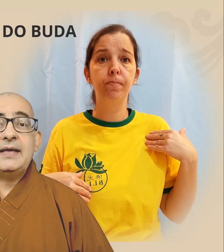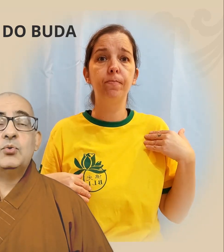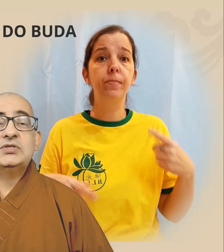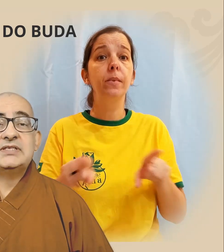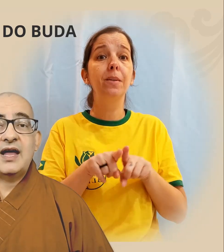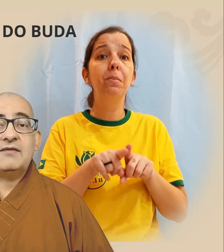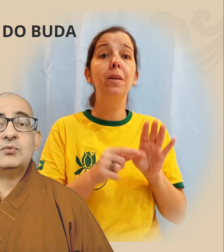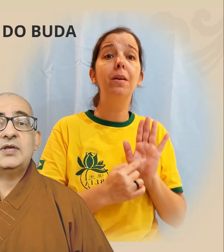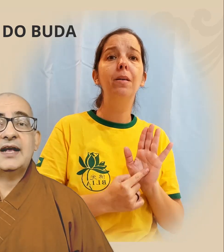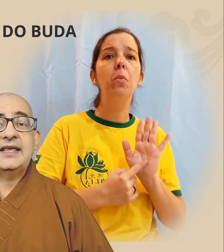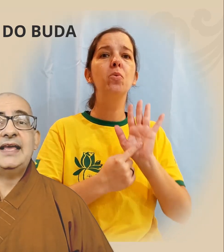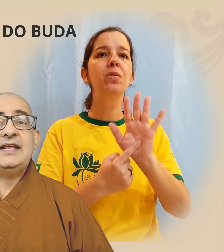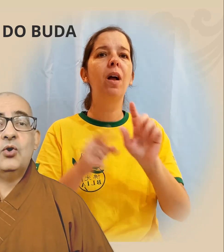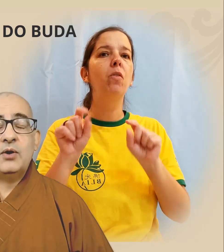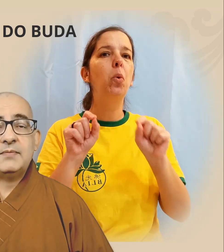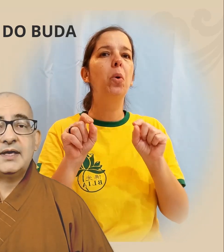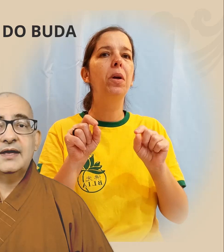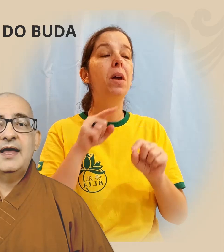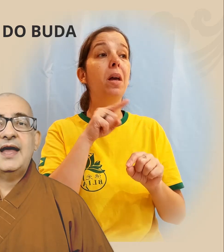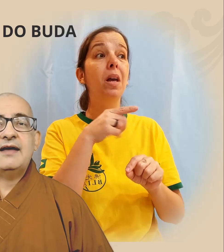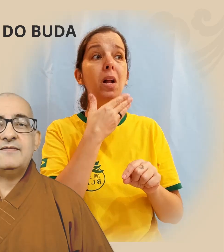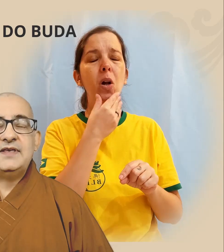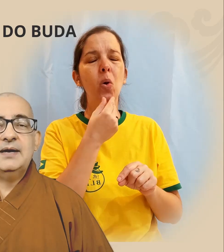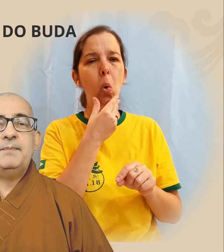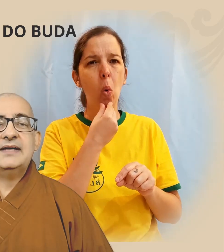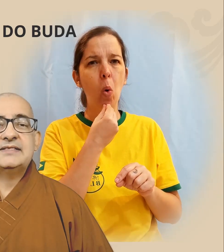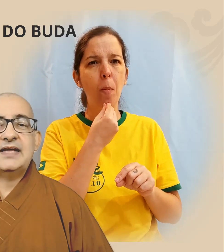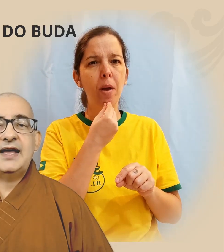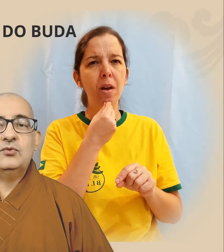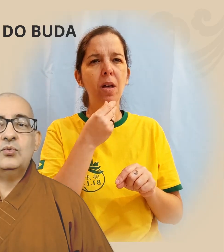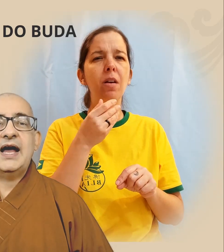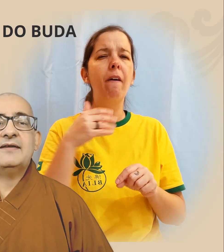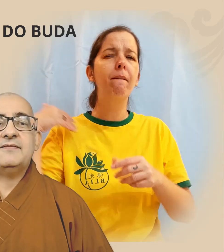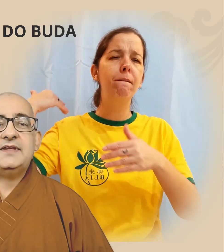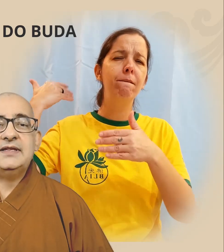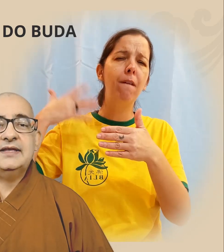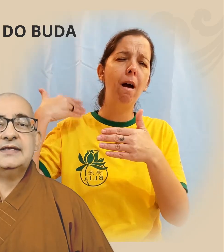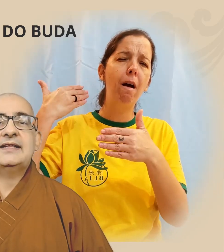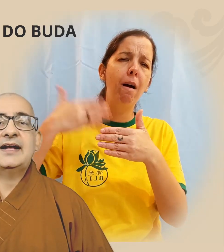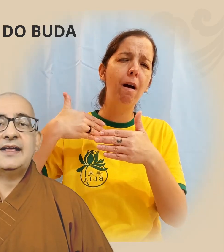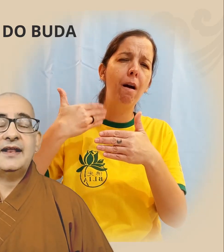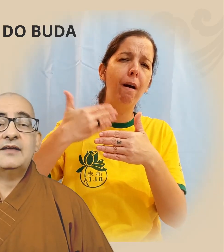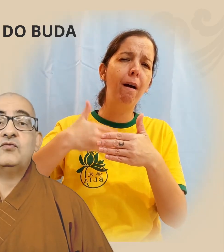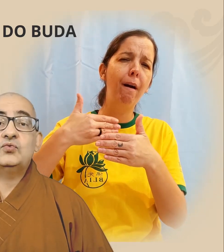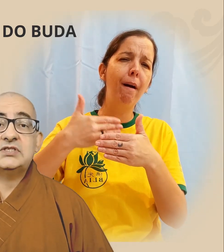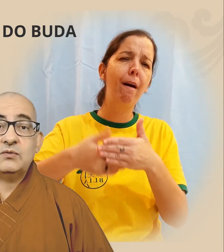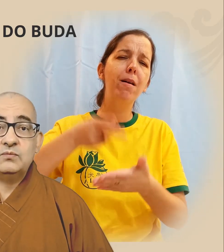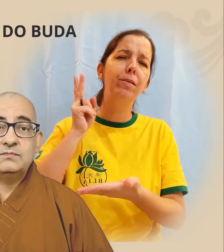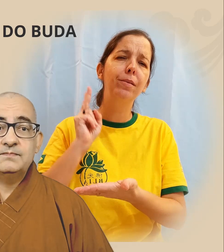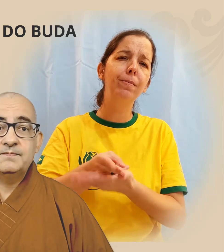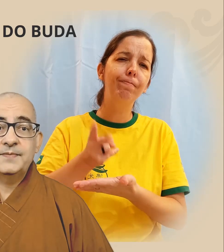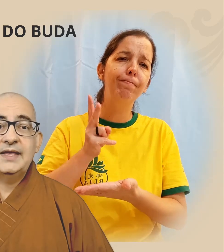também mostravam que aquele homem havia passado a vida naquela